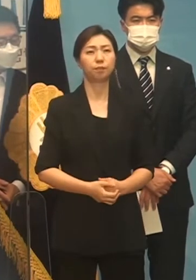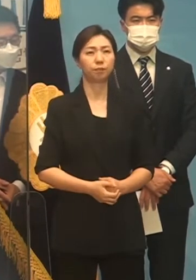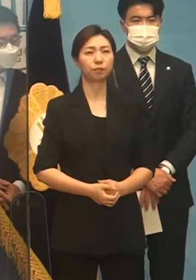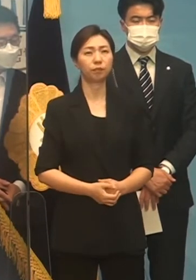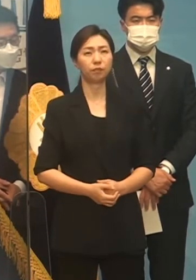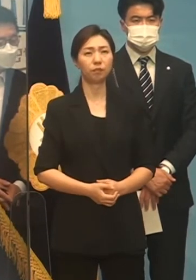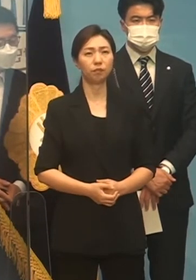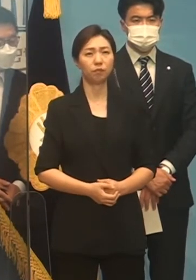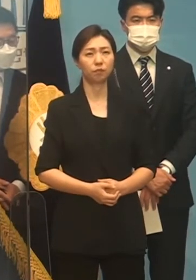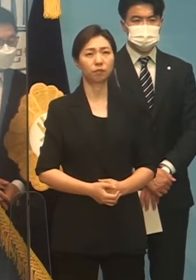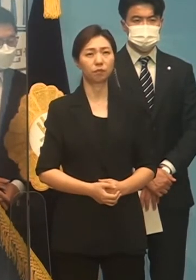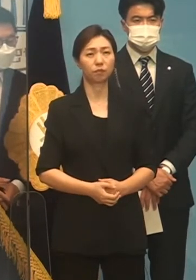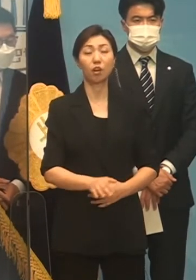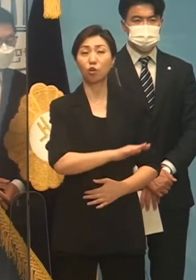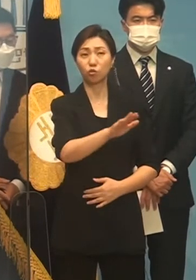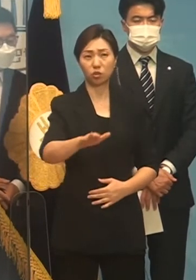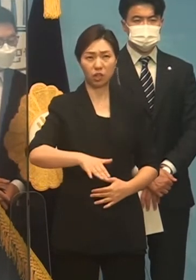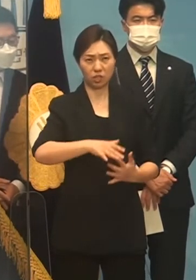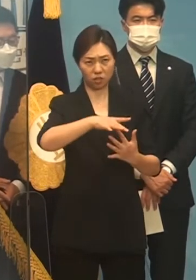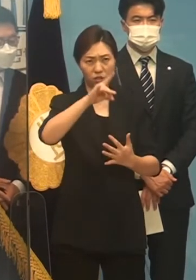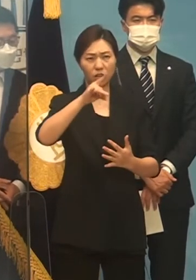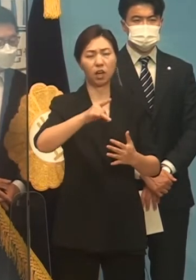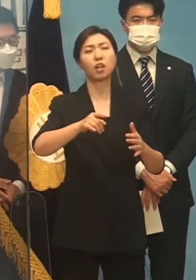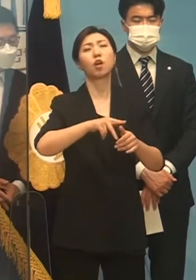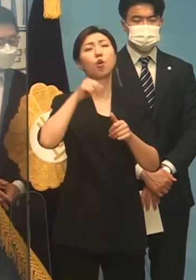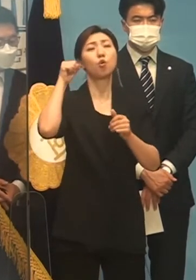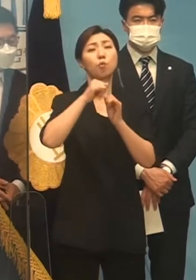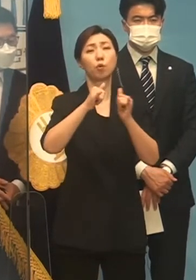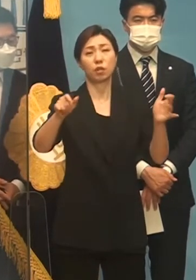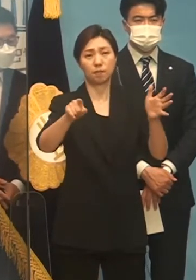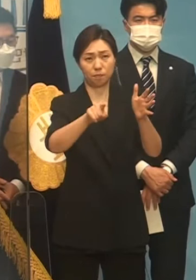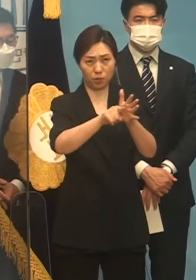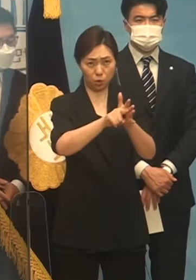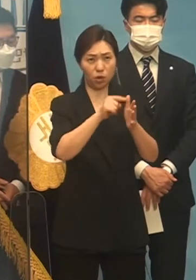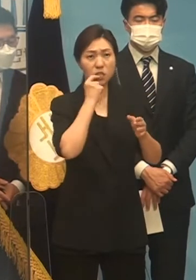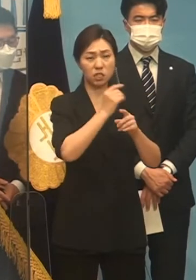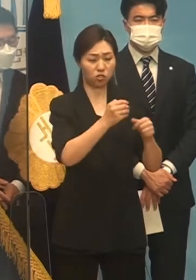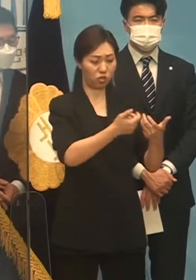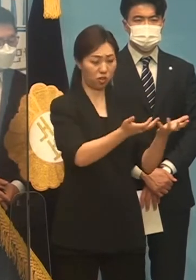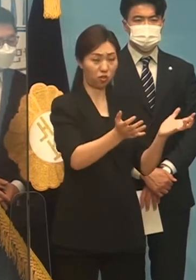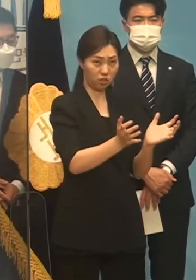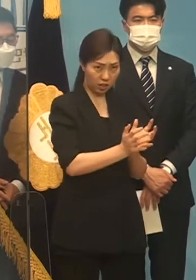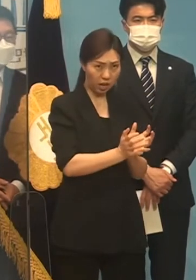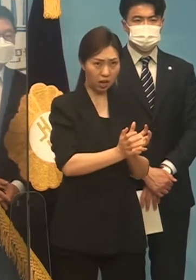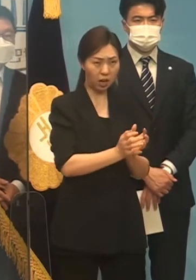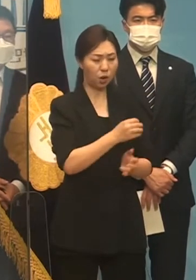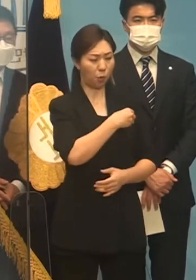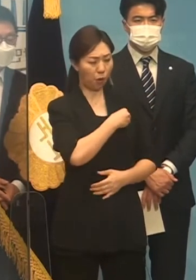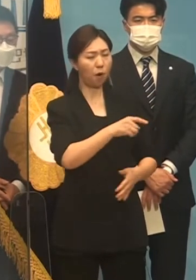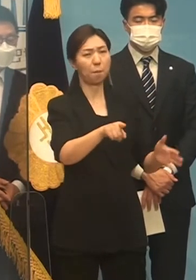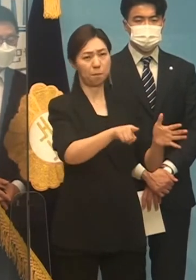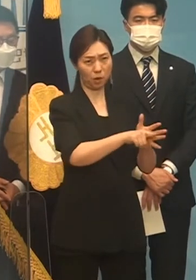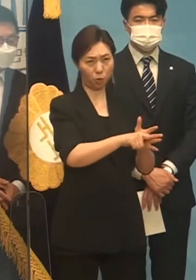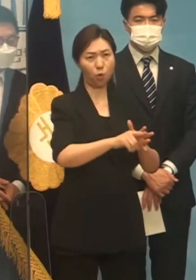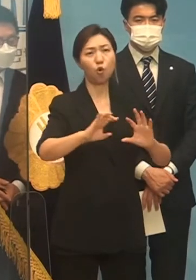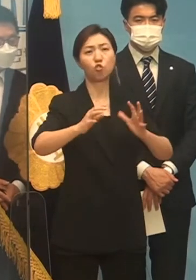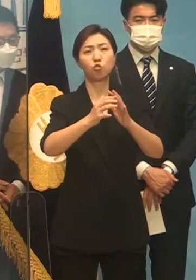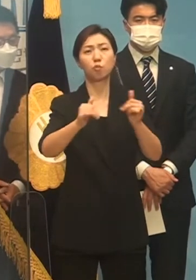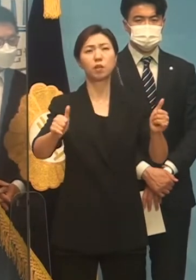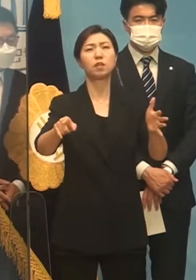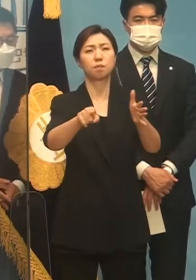우리는 우리가 선택한 후보를 믿고 우리 민주당원과 국민을 믿기에 지치지